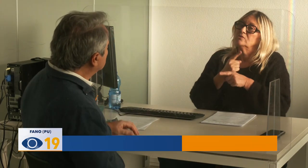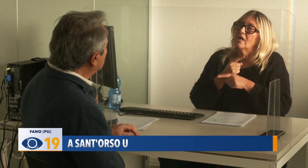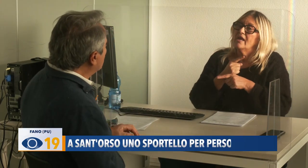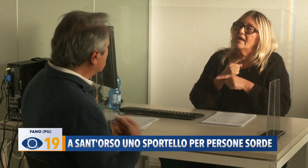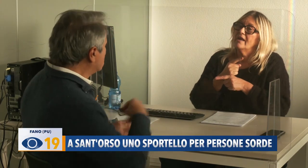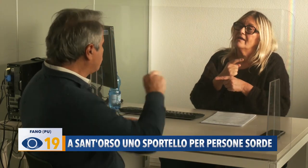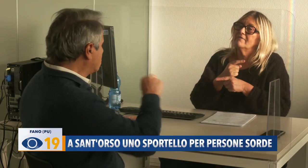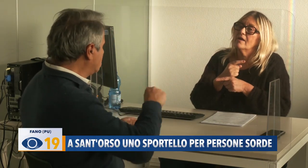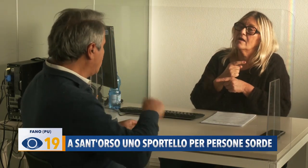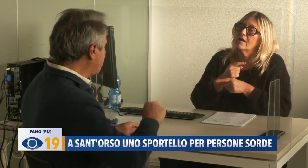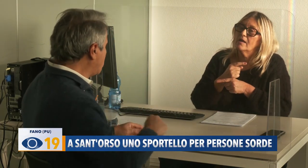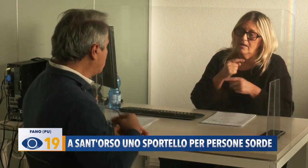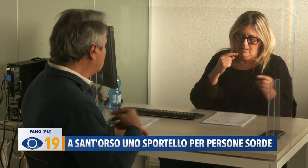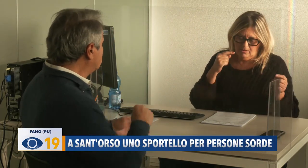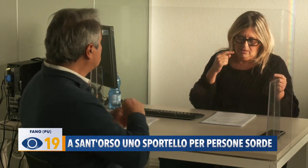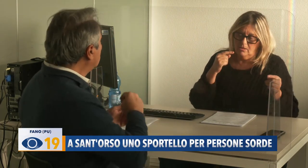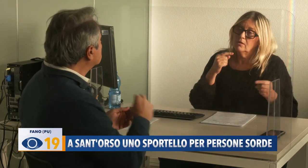L'apertura dello sportello